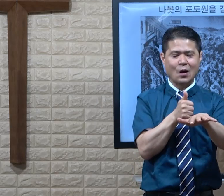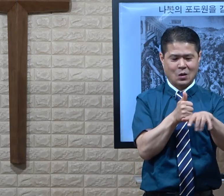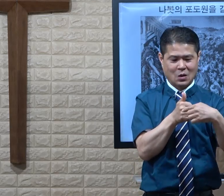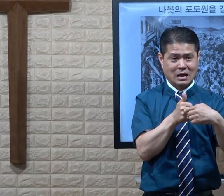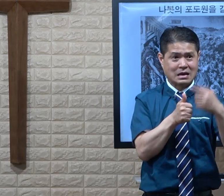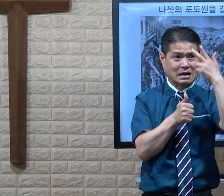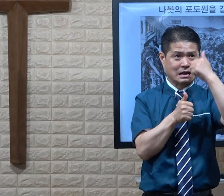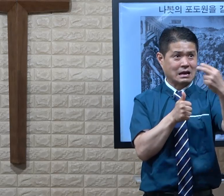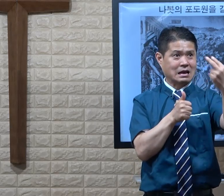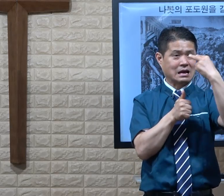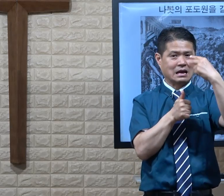오히려